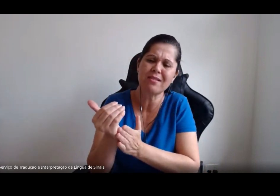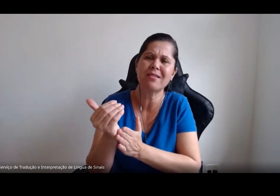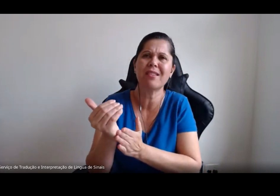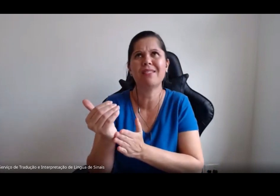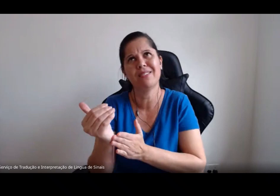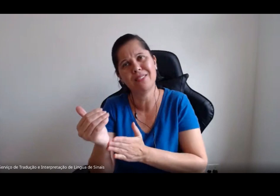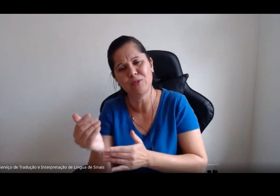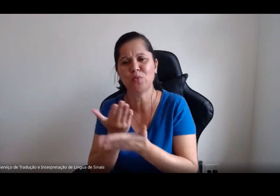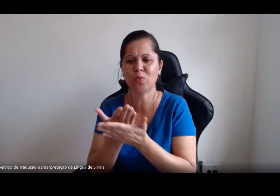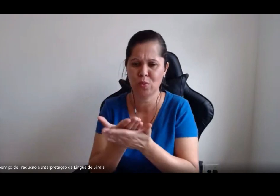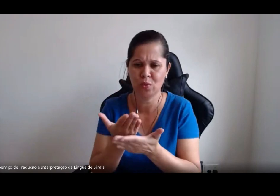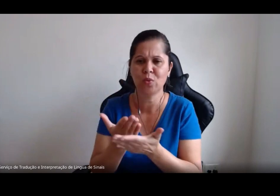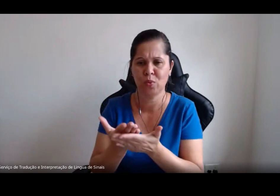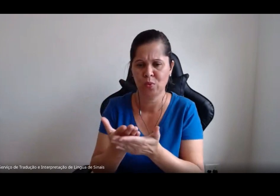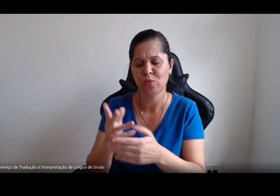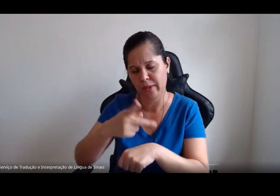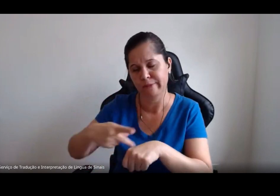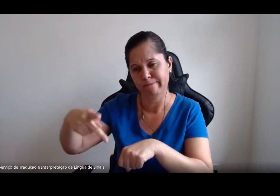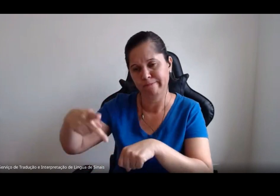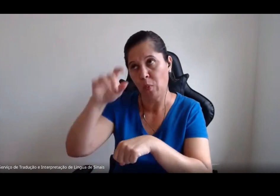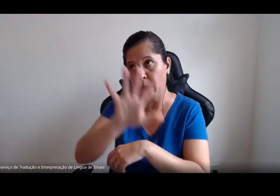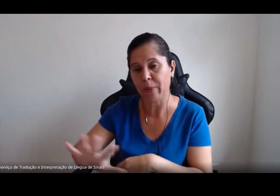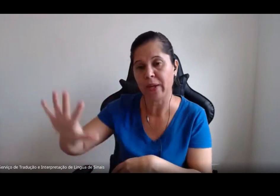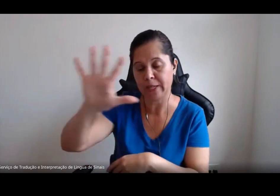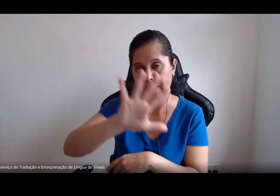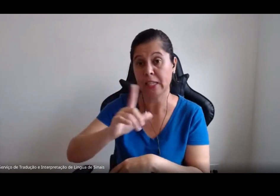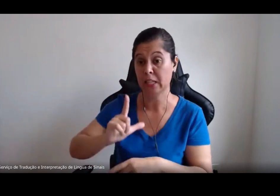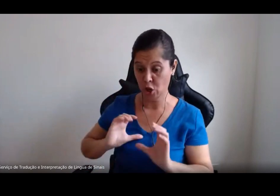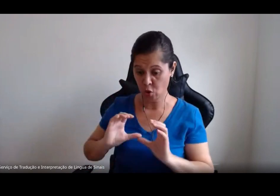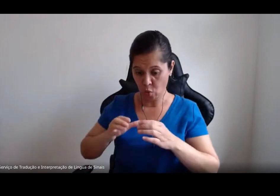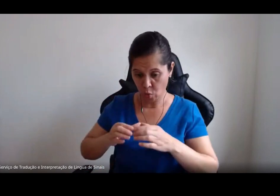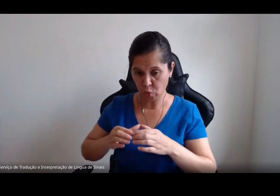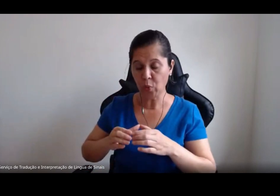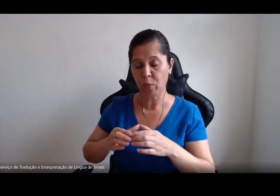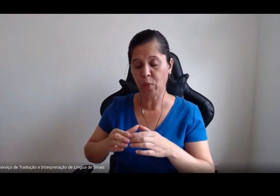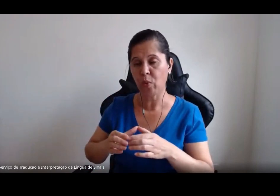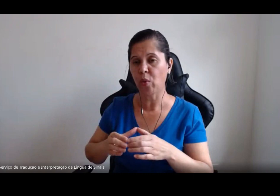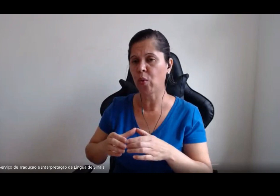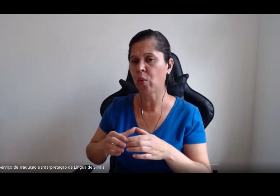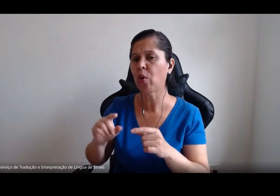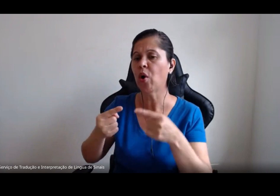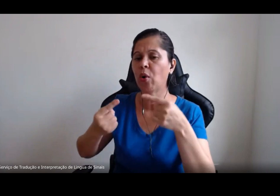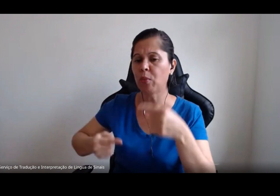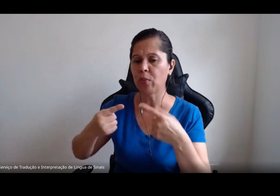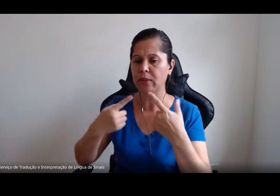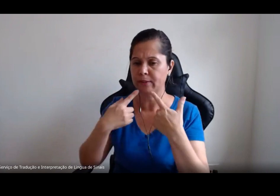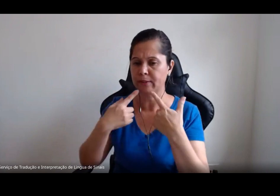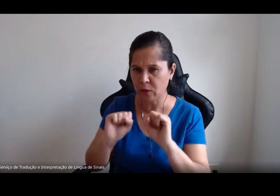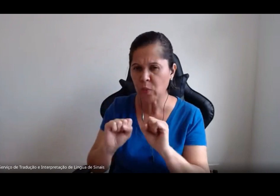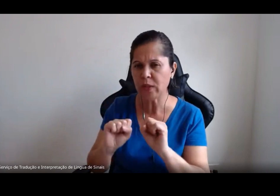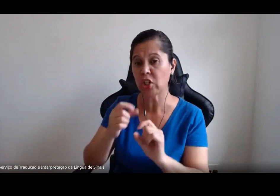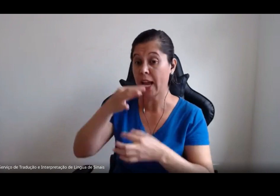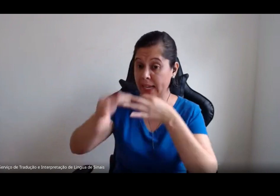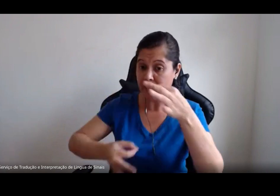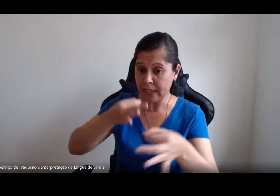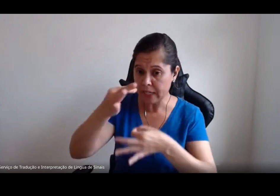na perspectiva de todo o país, né? Destaco o trabalho do grupo de políticas linguísticas críticas, coordenado